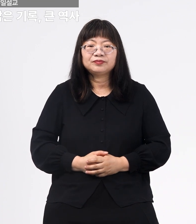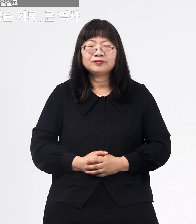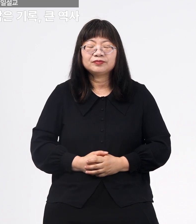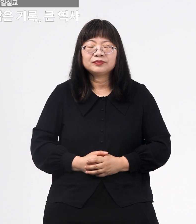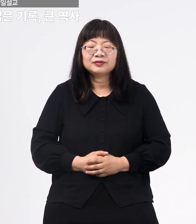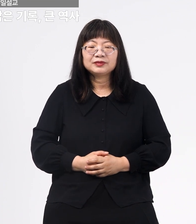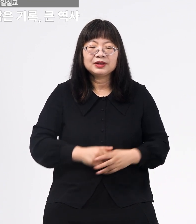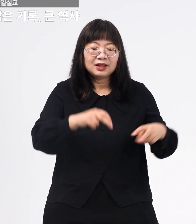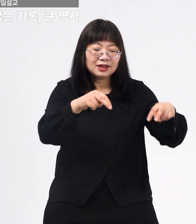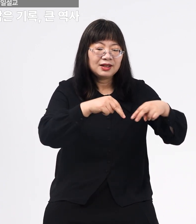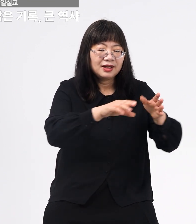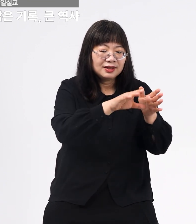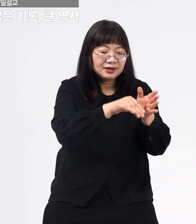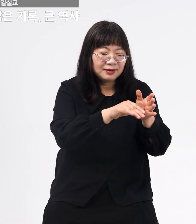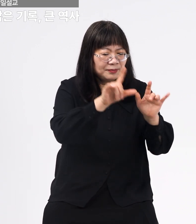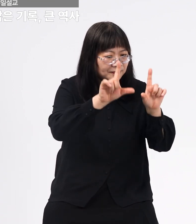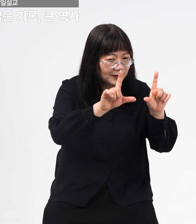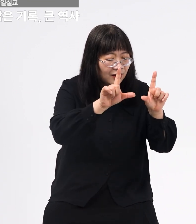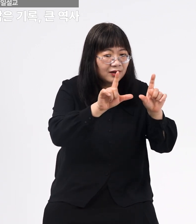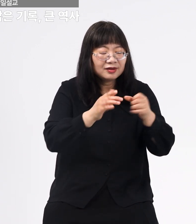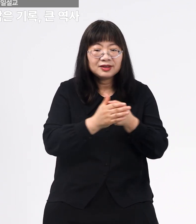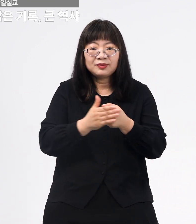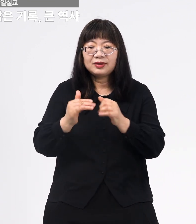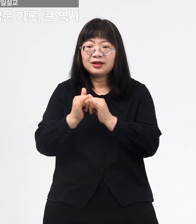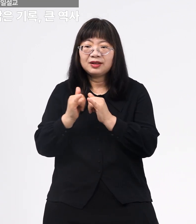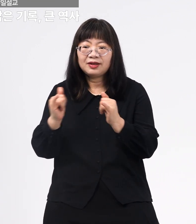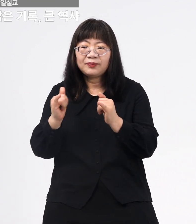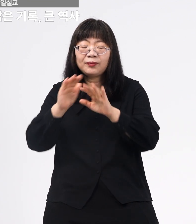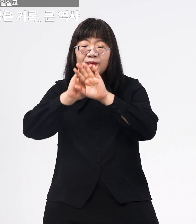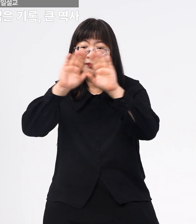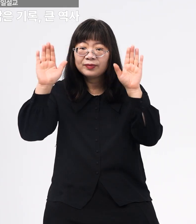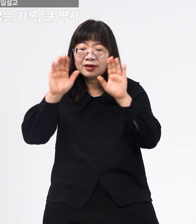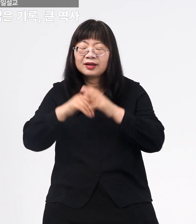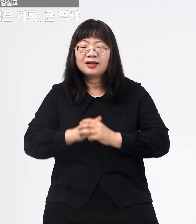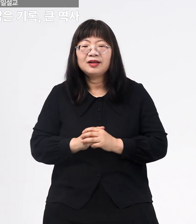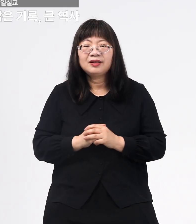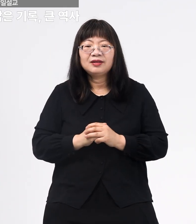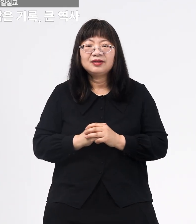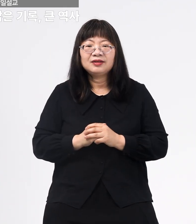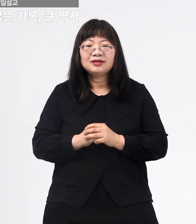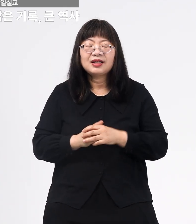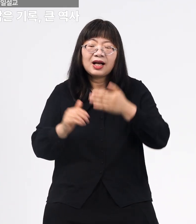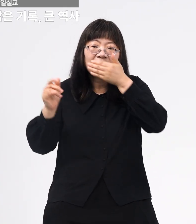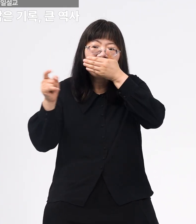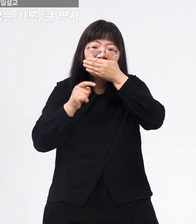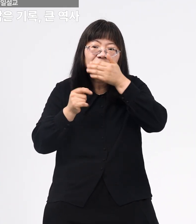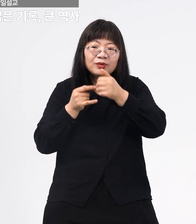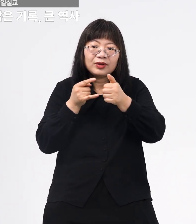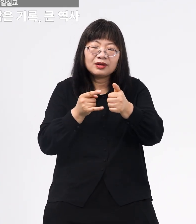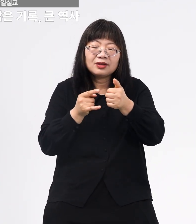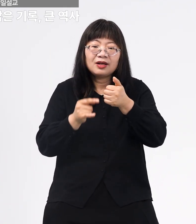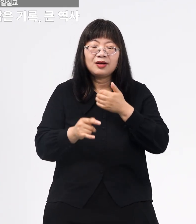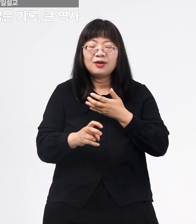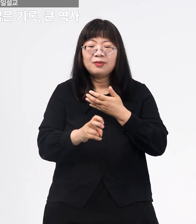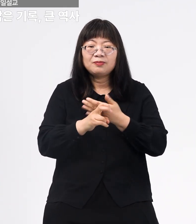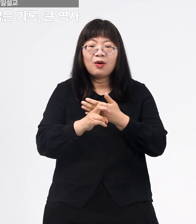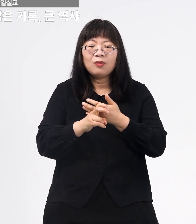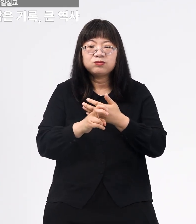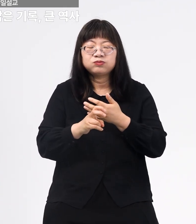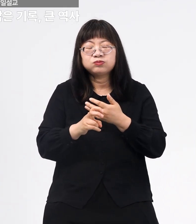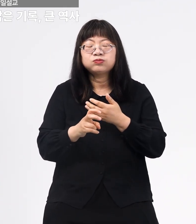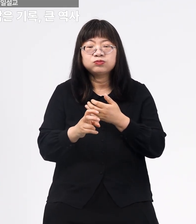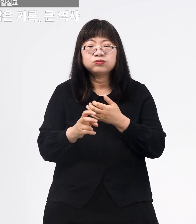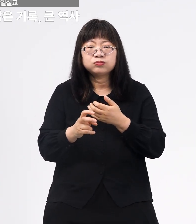이게 사사시대의 그림이에요. 그래서 사람들은 낮에 강도들에게 무법에 의해서